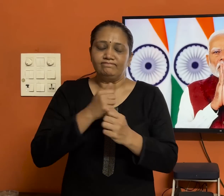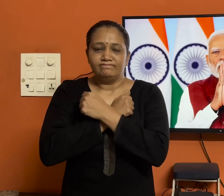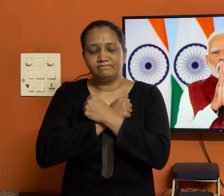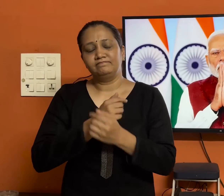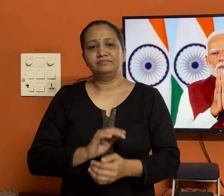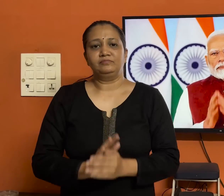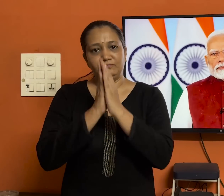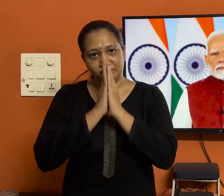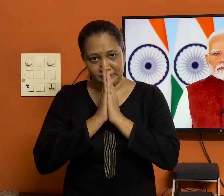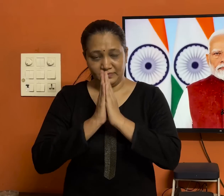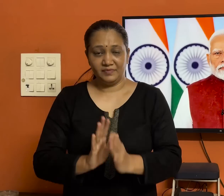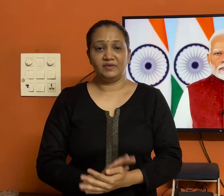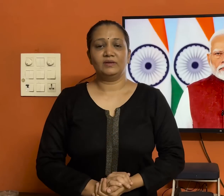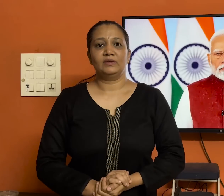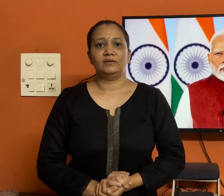नमस्कार।